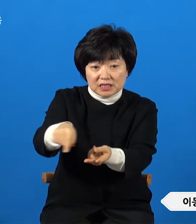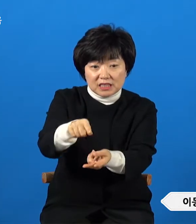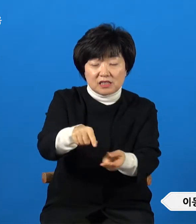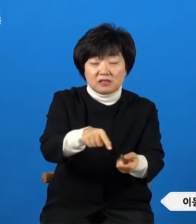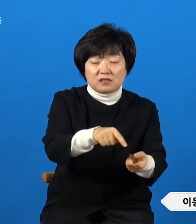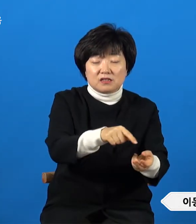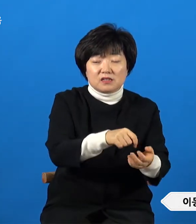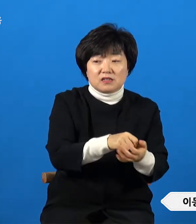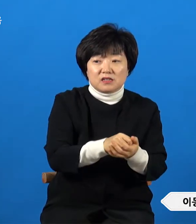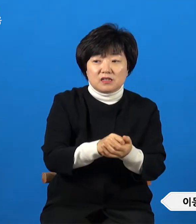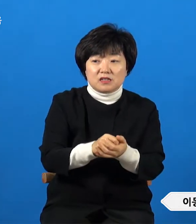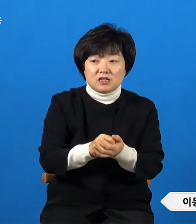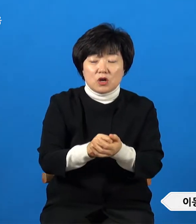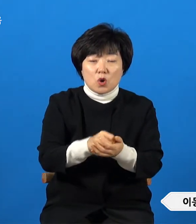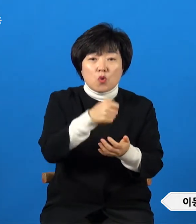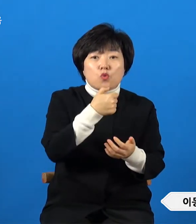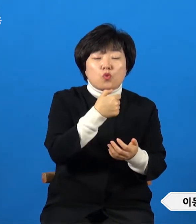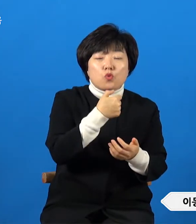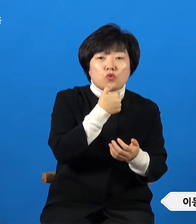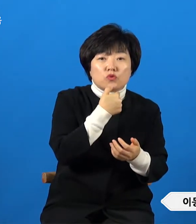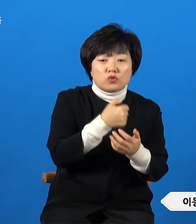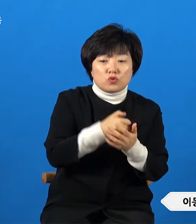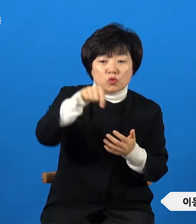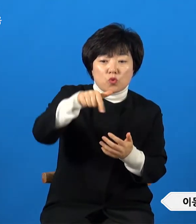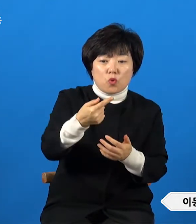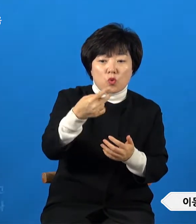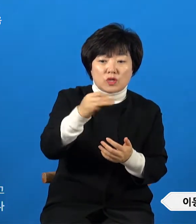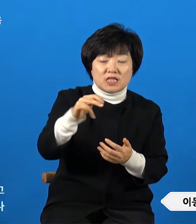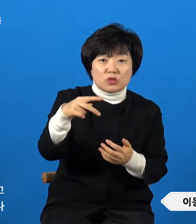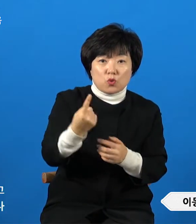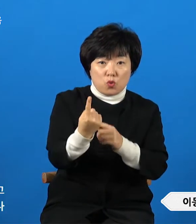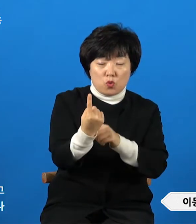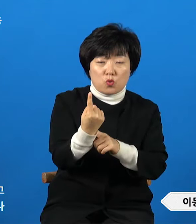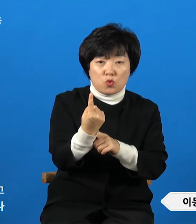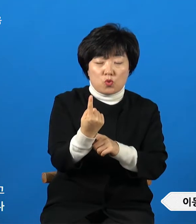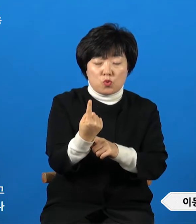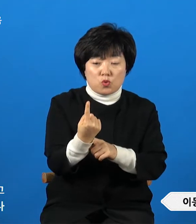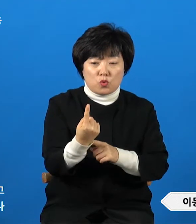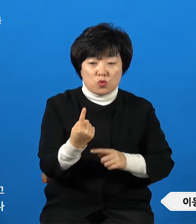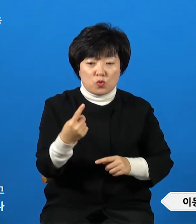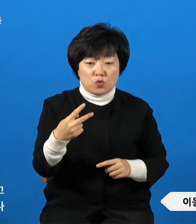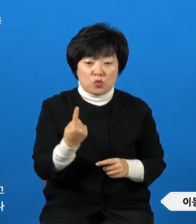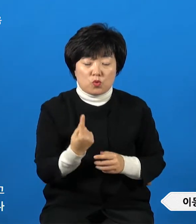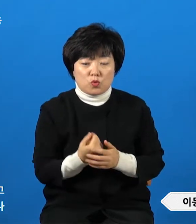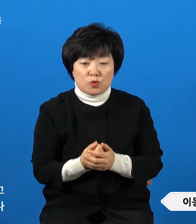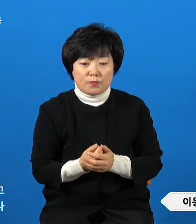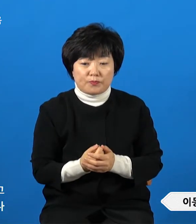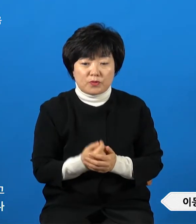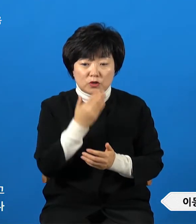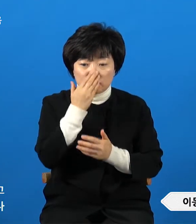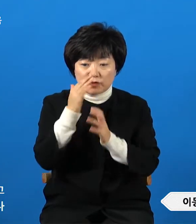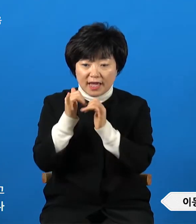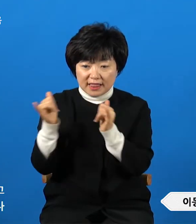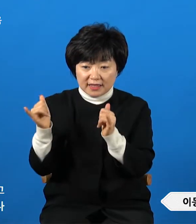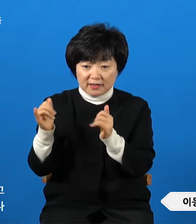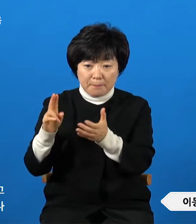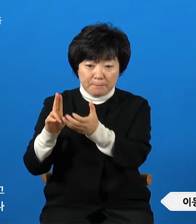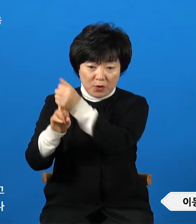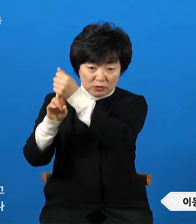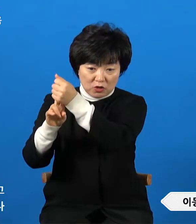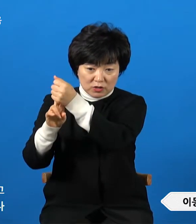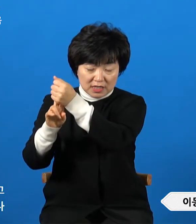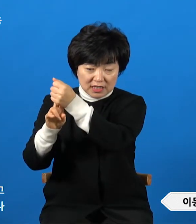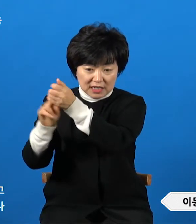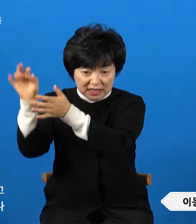이렇게 기록합니다. 자, 고린도전서 1장 22절을 같이 한번 읽어보겠습니다. 시작. 유대인은 표적을